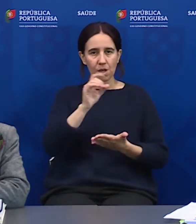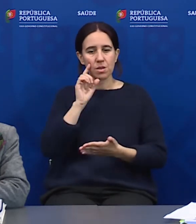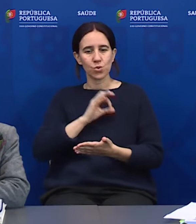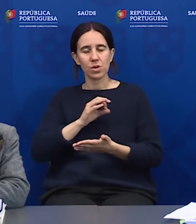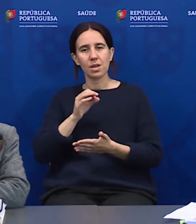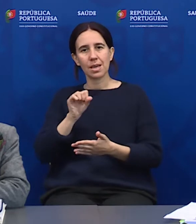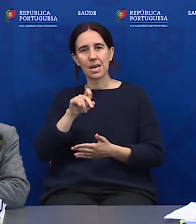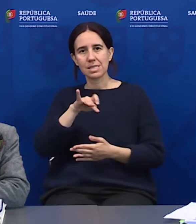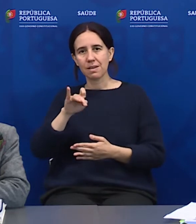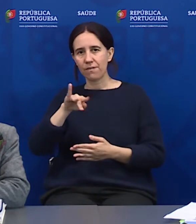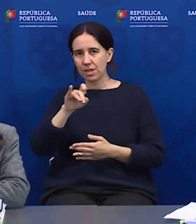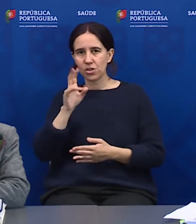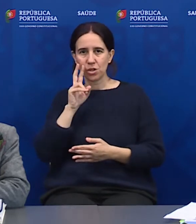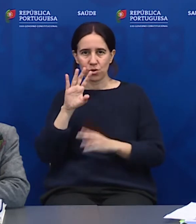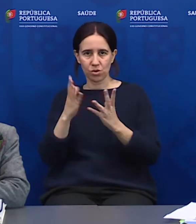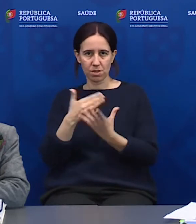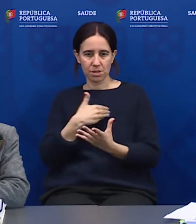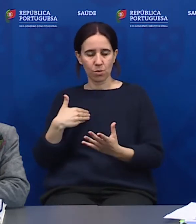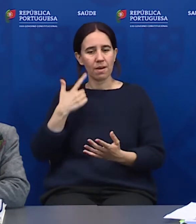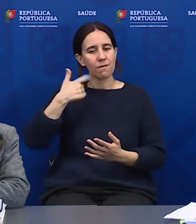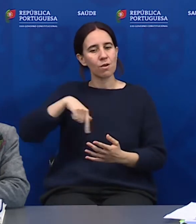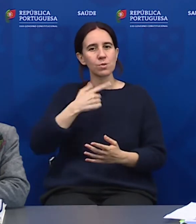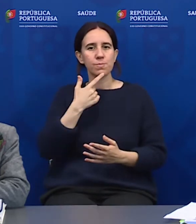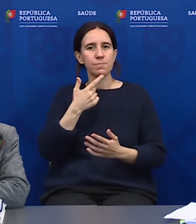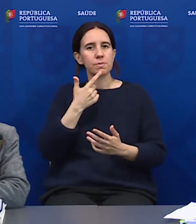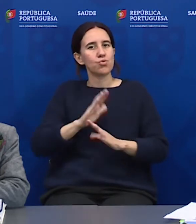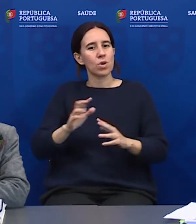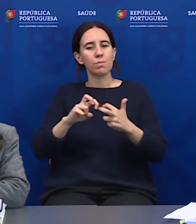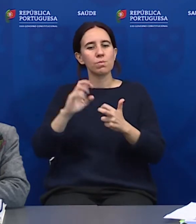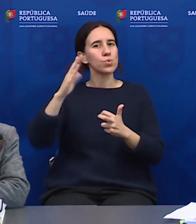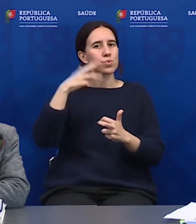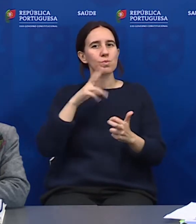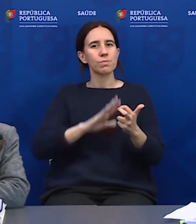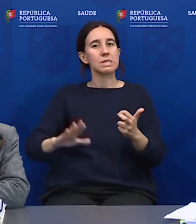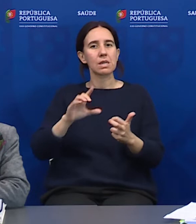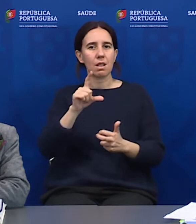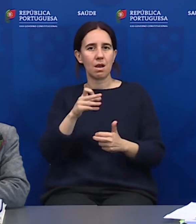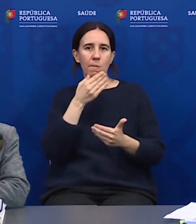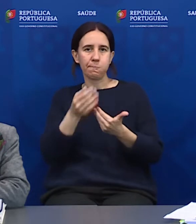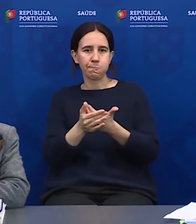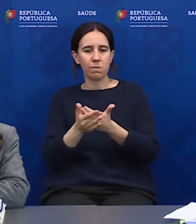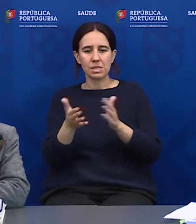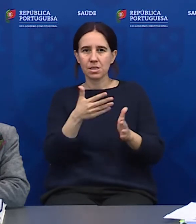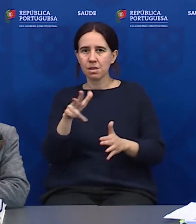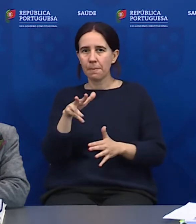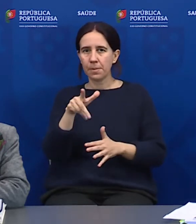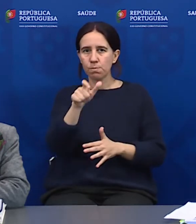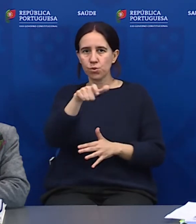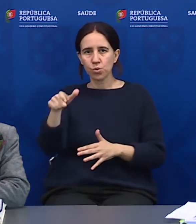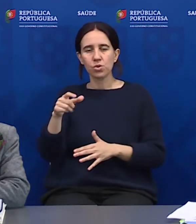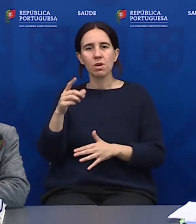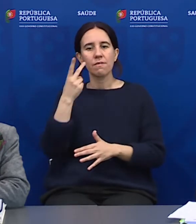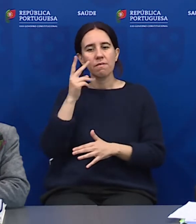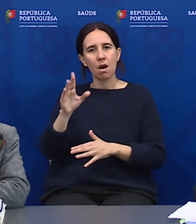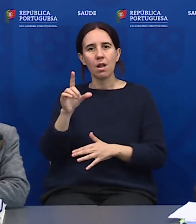Saúde. Eu julgo que todos já percebemos que o problema maior que temos no país neste momento são os lares de idosos. Cerca de 100 mil pessoas a viver em lares